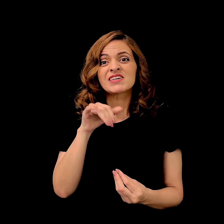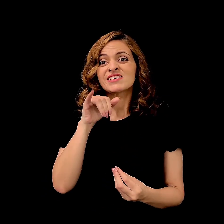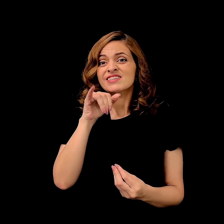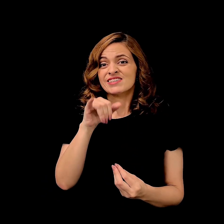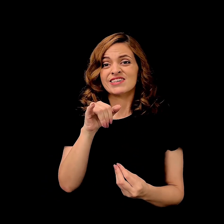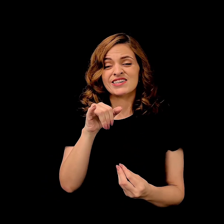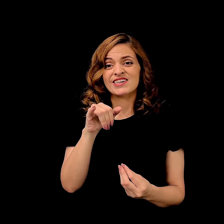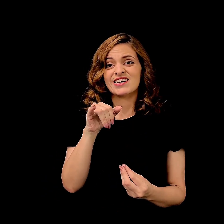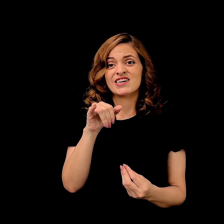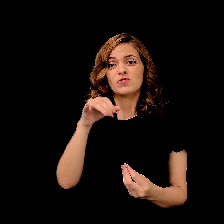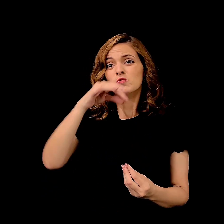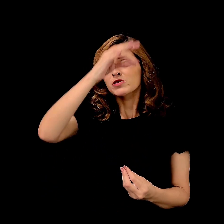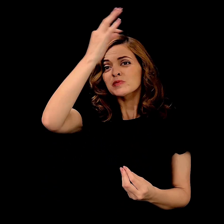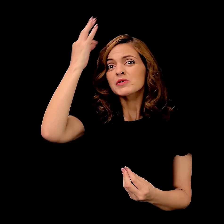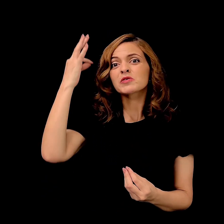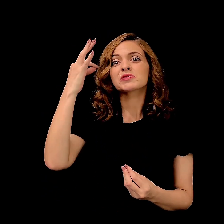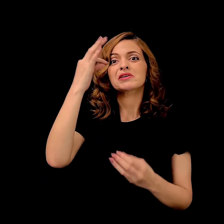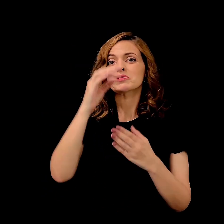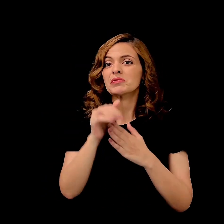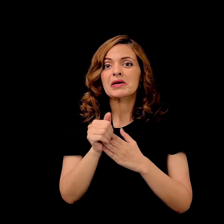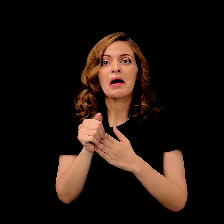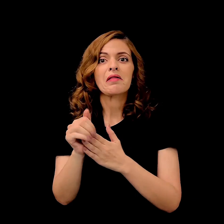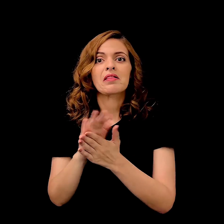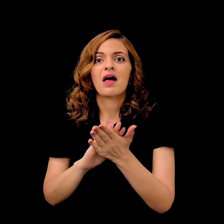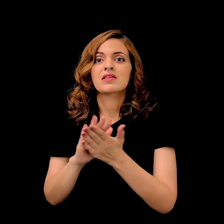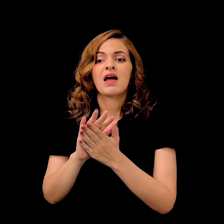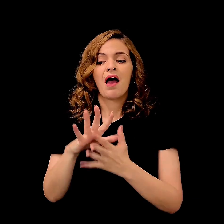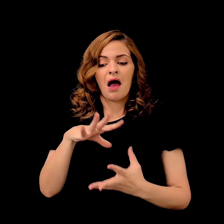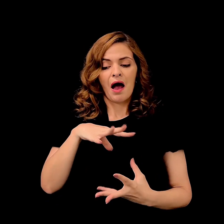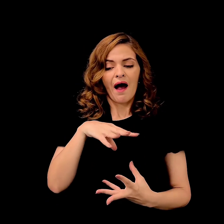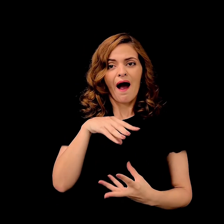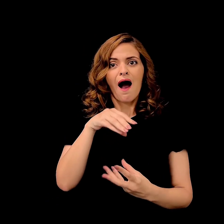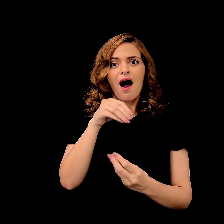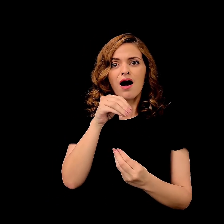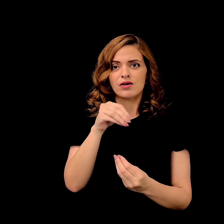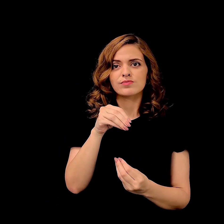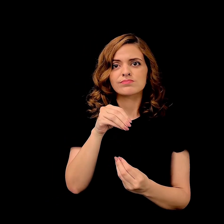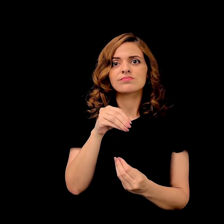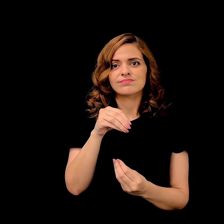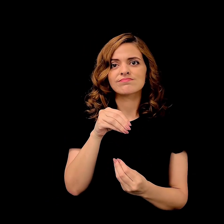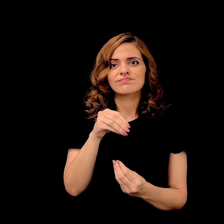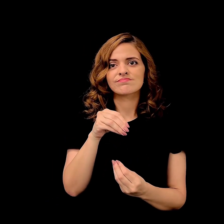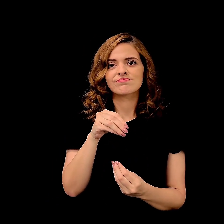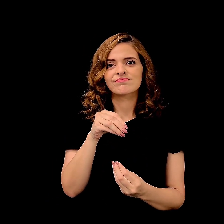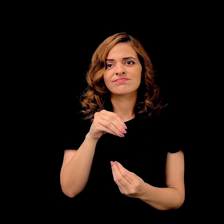do Espírito, o Espírito Santo, obviamente,